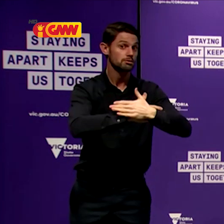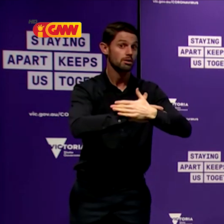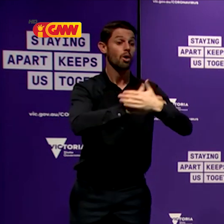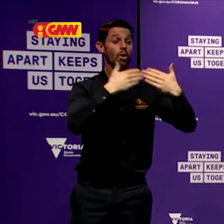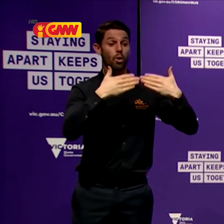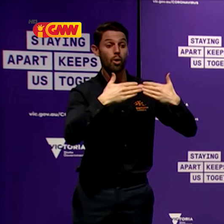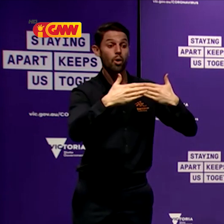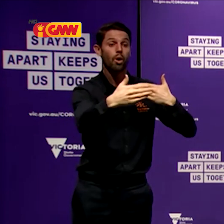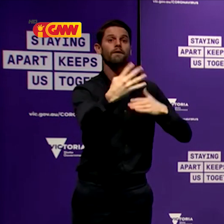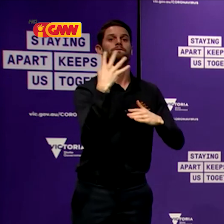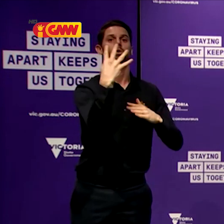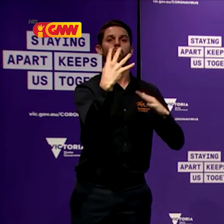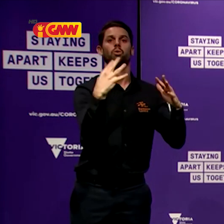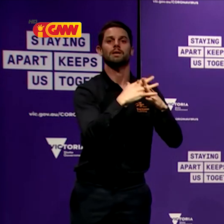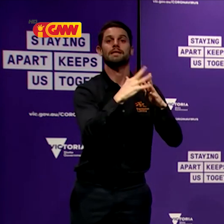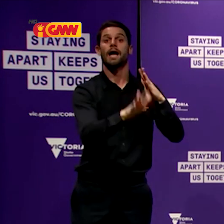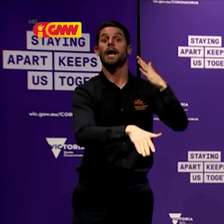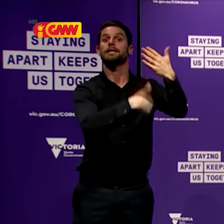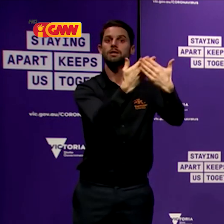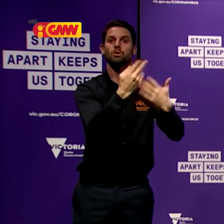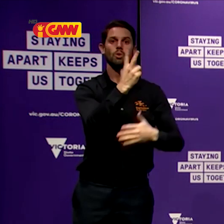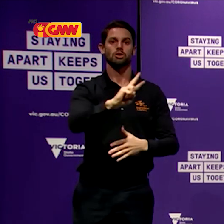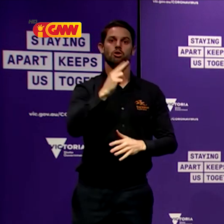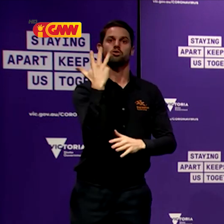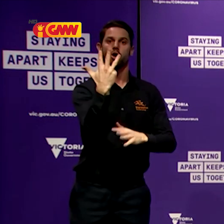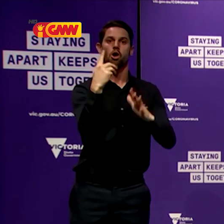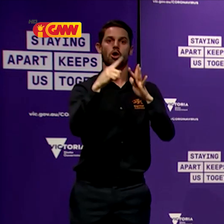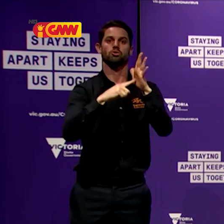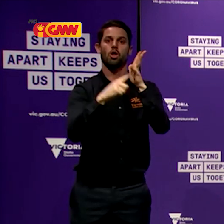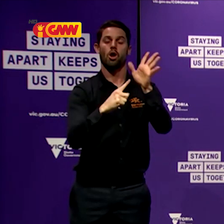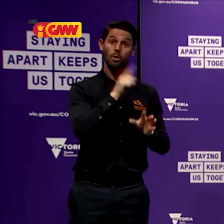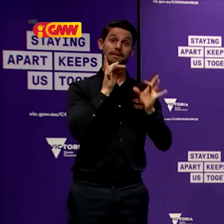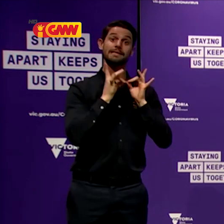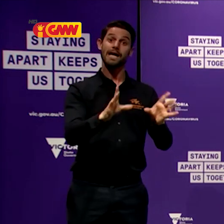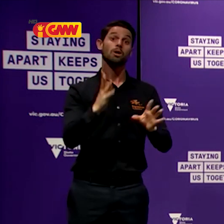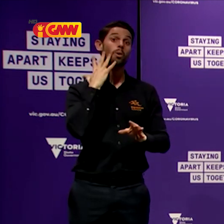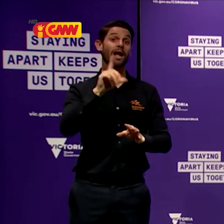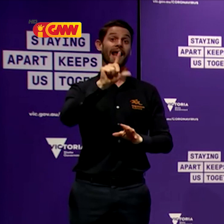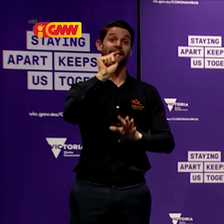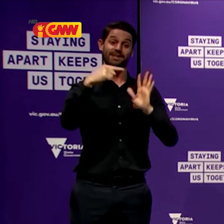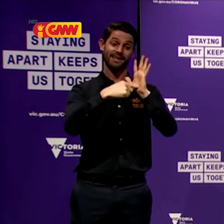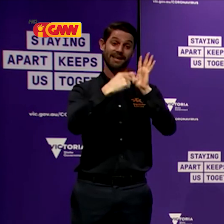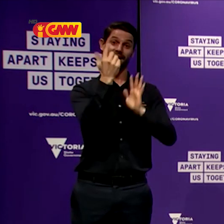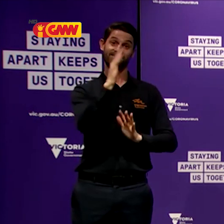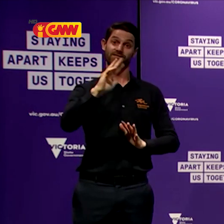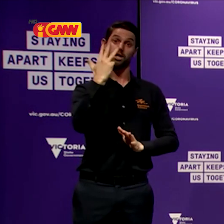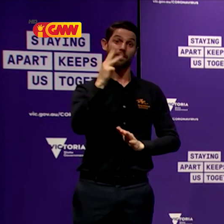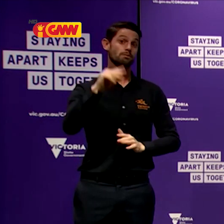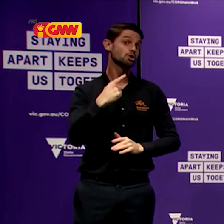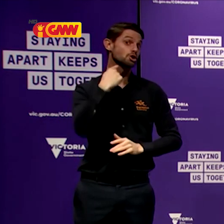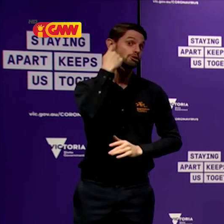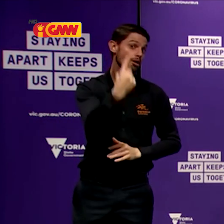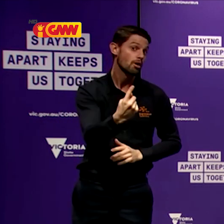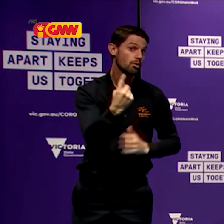hahu aban oras tuksanu resindia limunutu limanu resensia, no se dura semana hat toloron ruanulu resensia